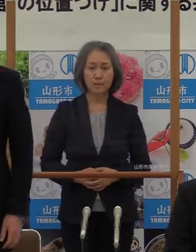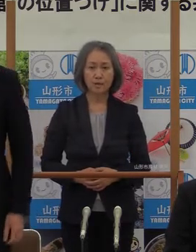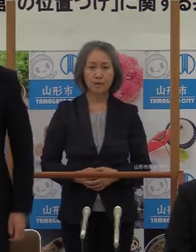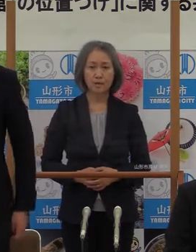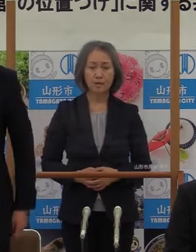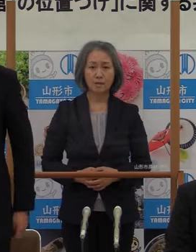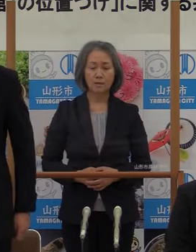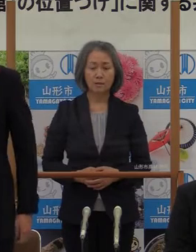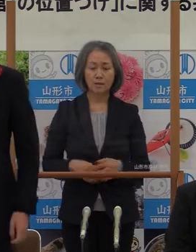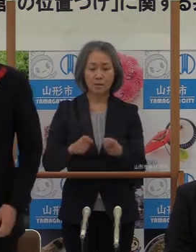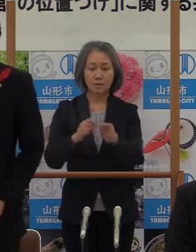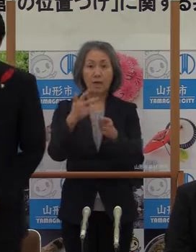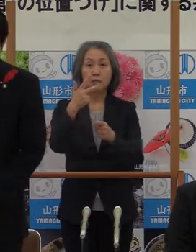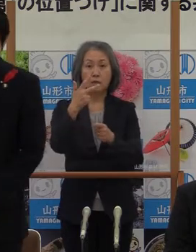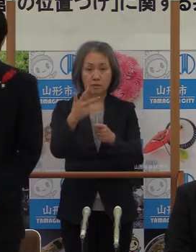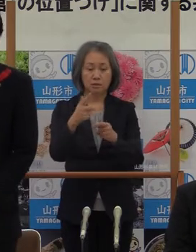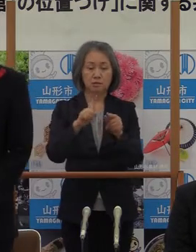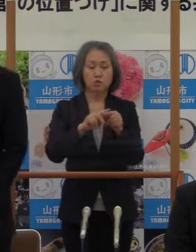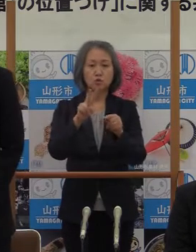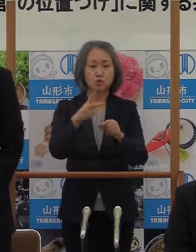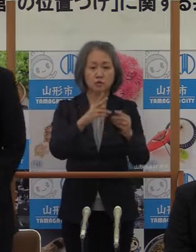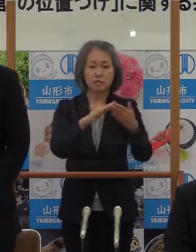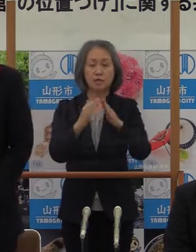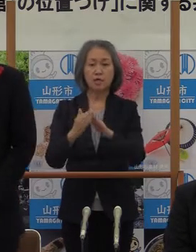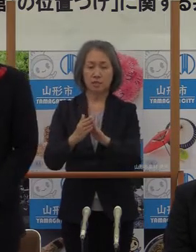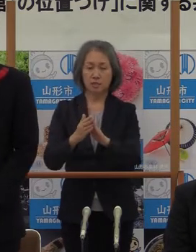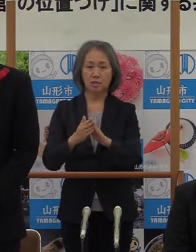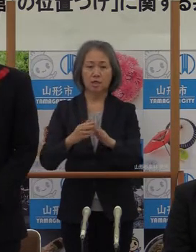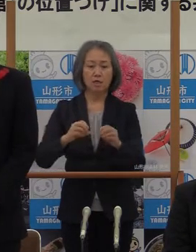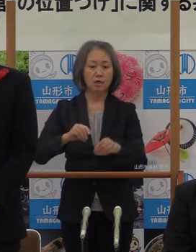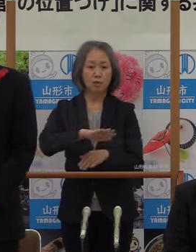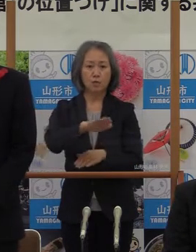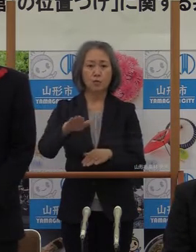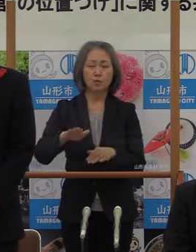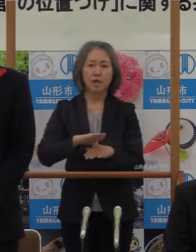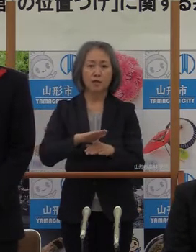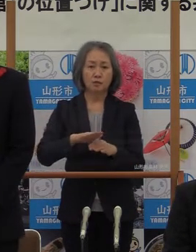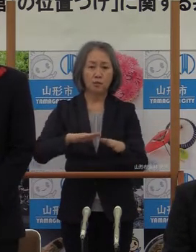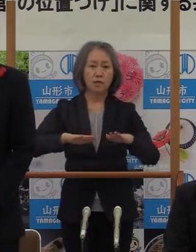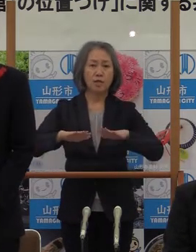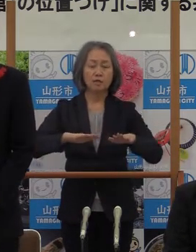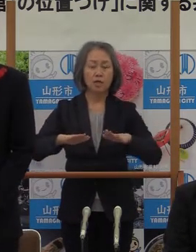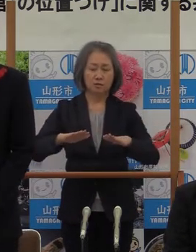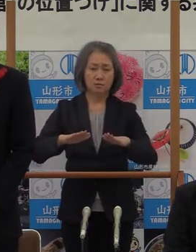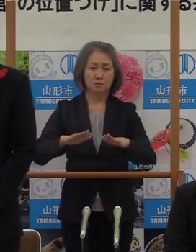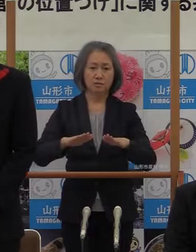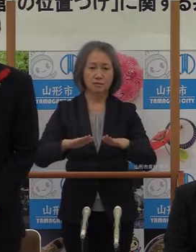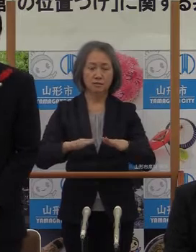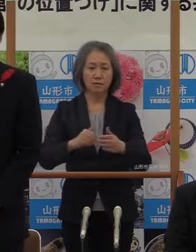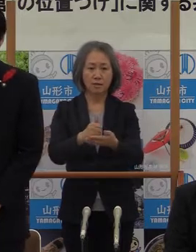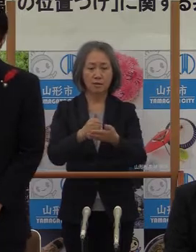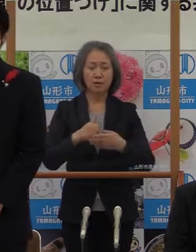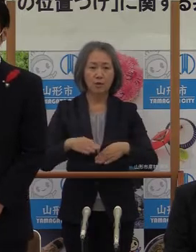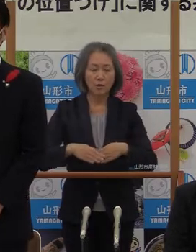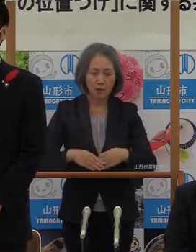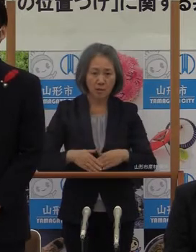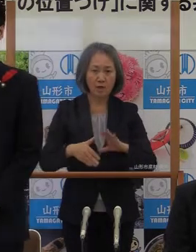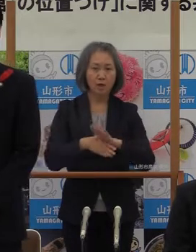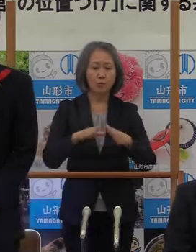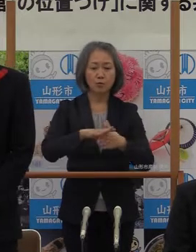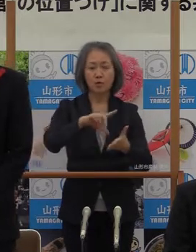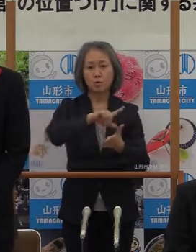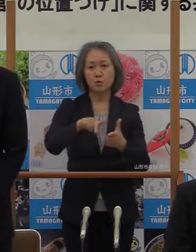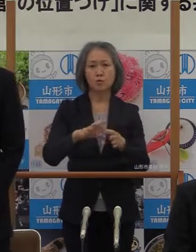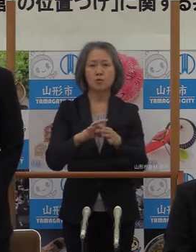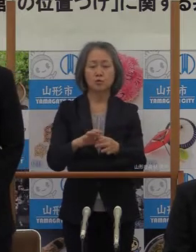それでは山形市中心市街地グランドデザイン料亭文化像における千歳館の位置づけについて発表させ